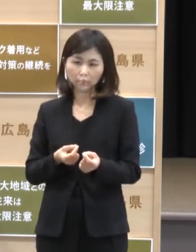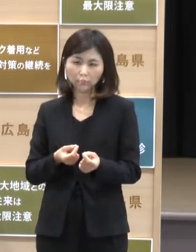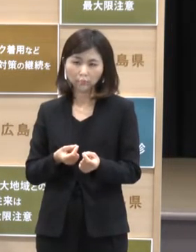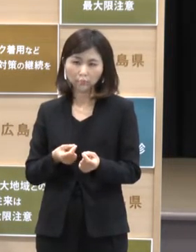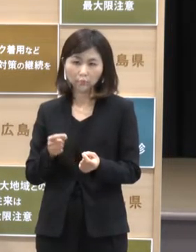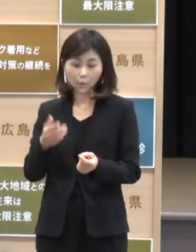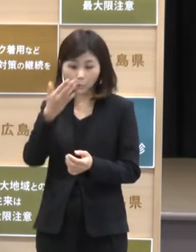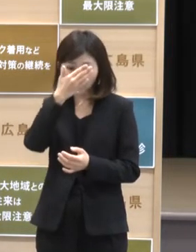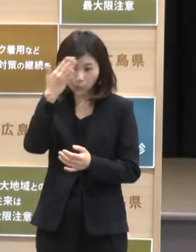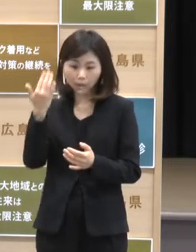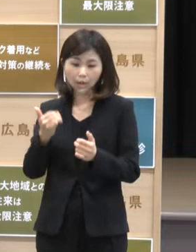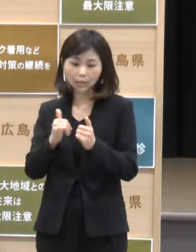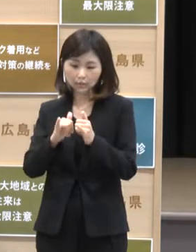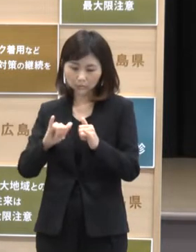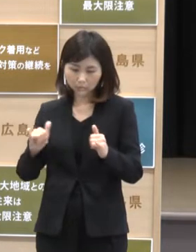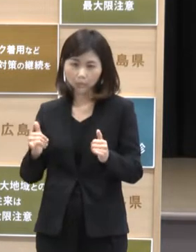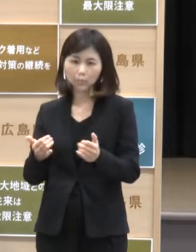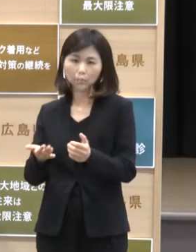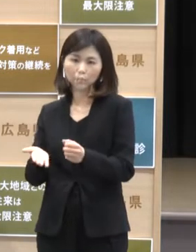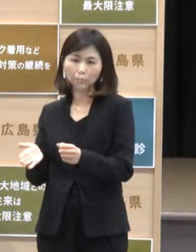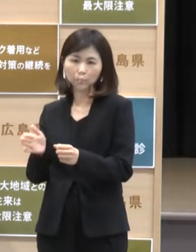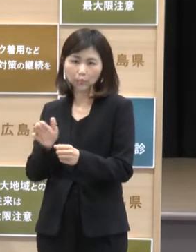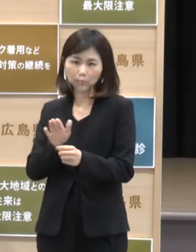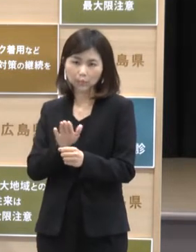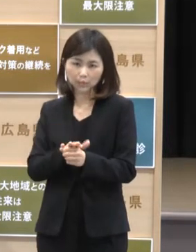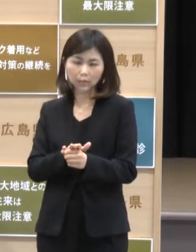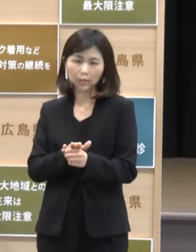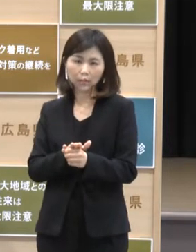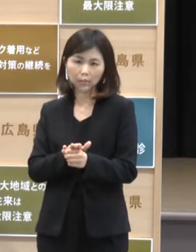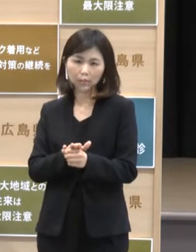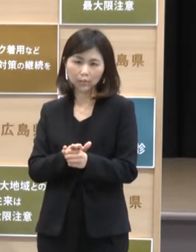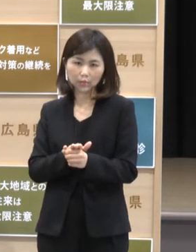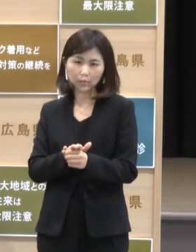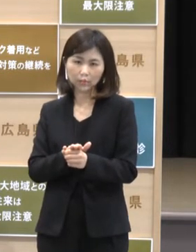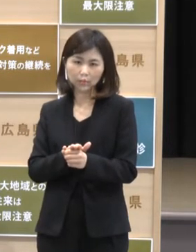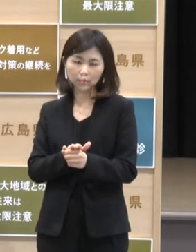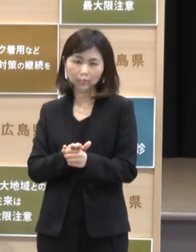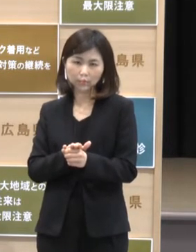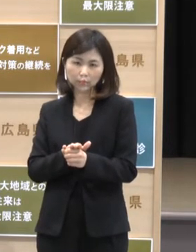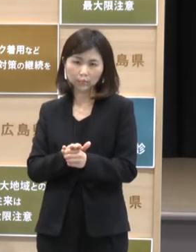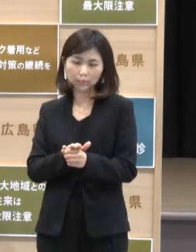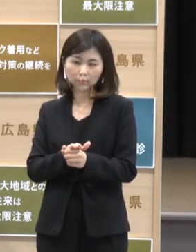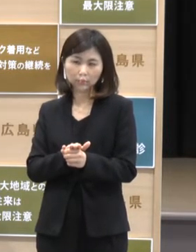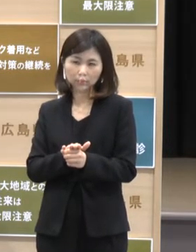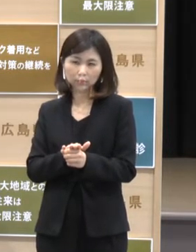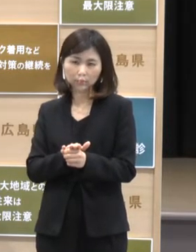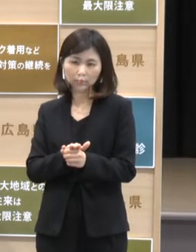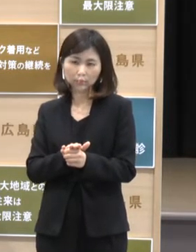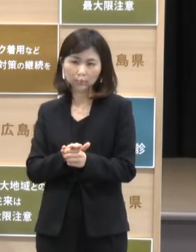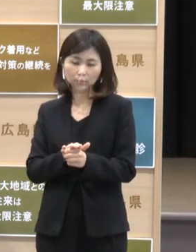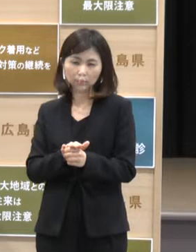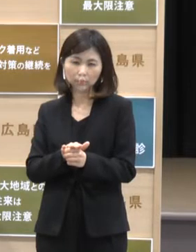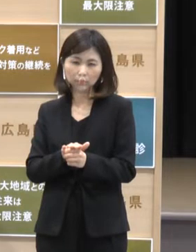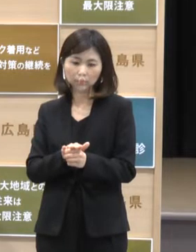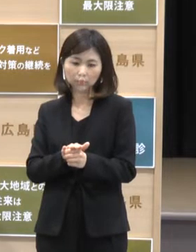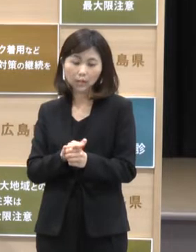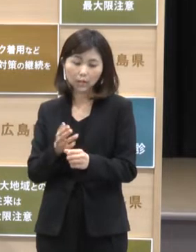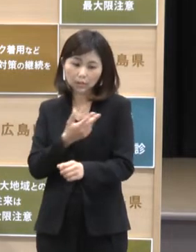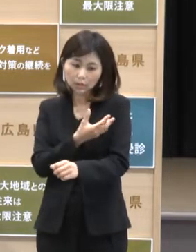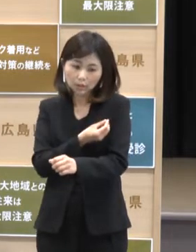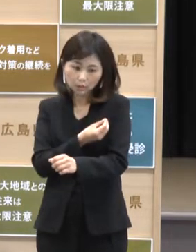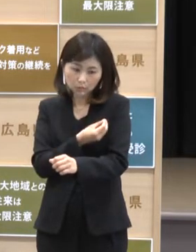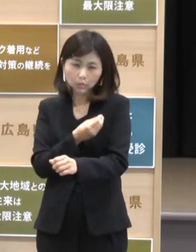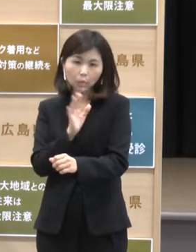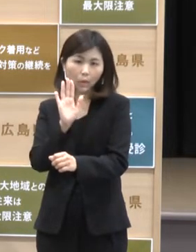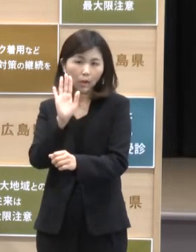この若い方を含めてやはり接種 の, あの少なくともしばらくはですね、感染予防効果、感